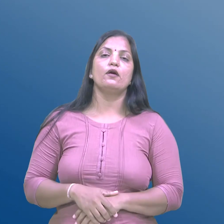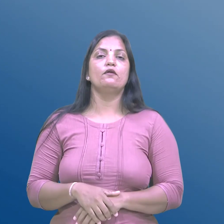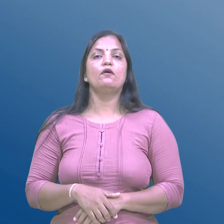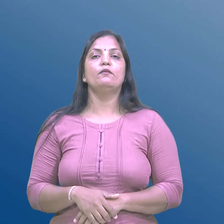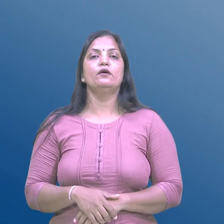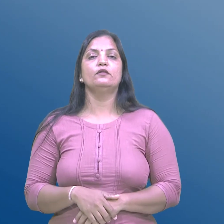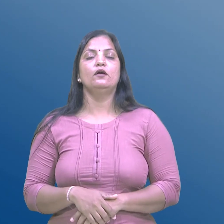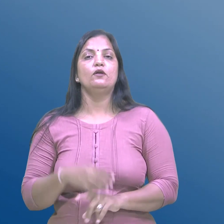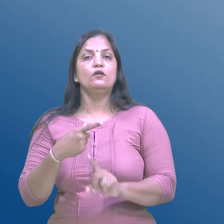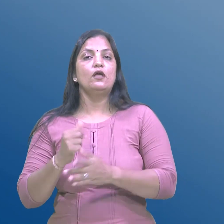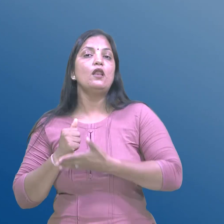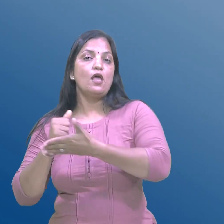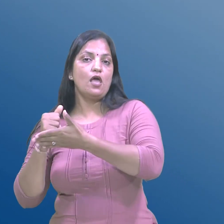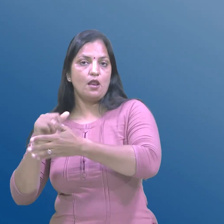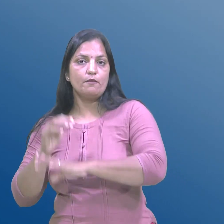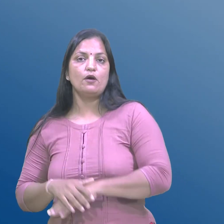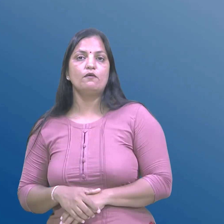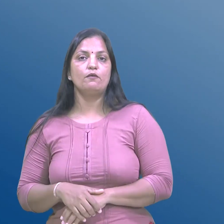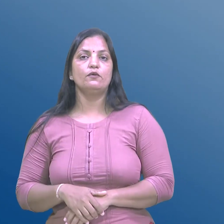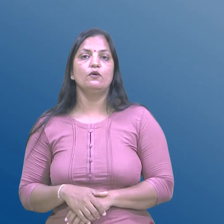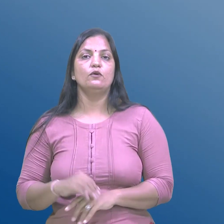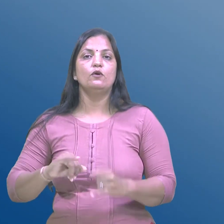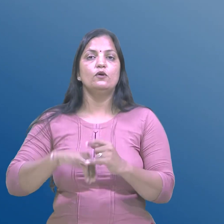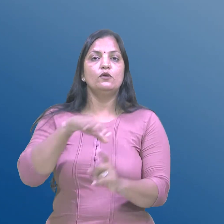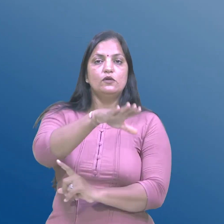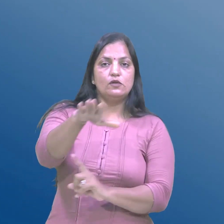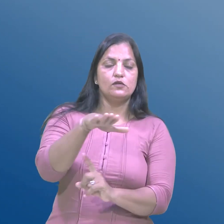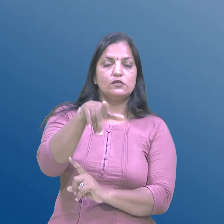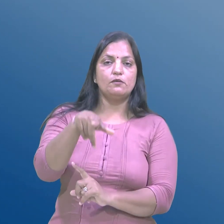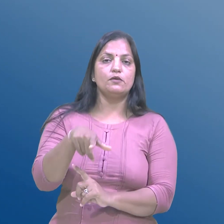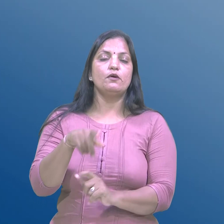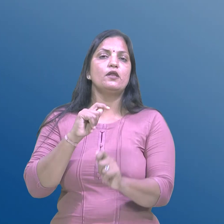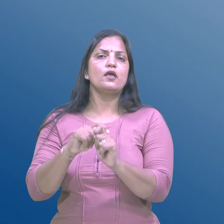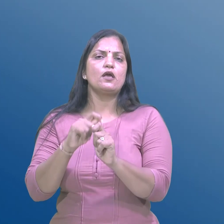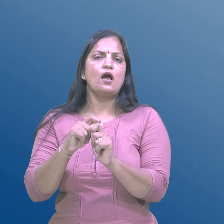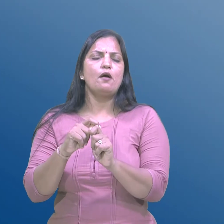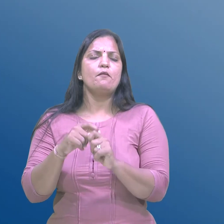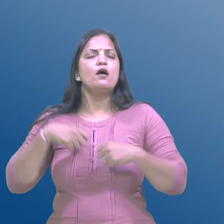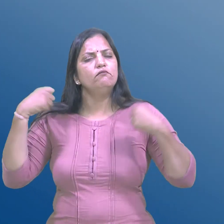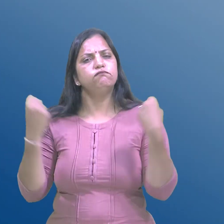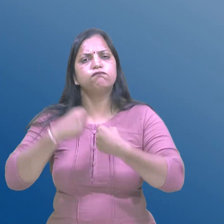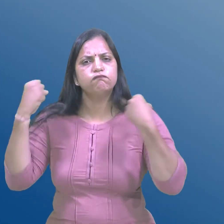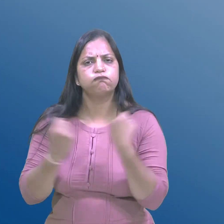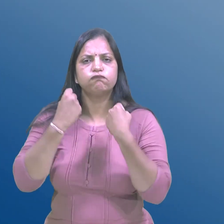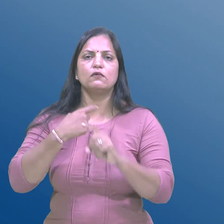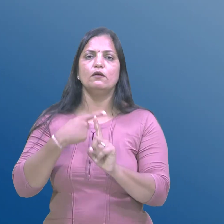સહાયરૂપ બનવા માટે સમુદાયને કાર્યશીલ બનાવવા અને જાગૃતિ